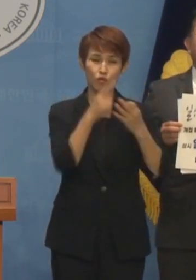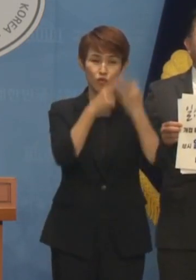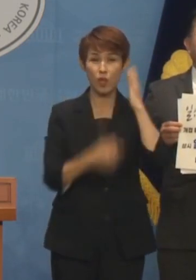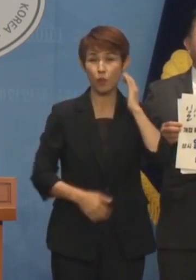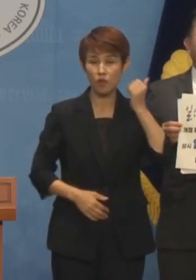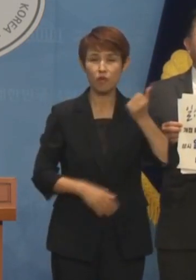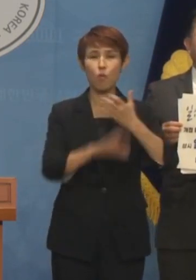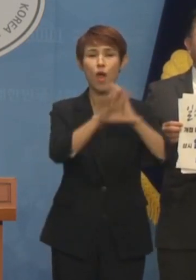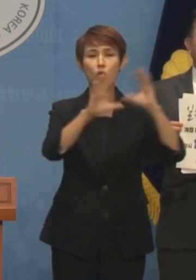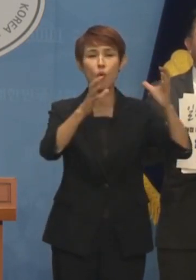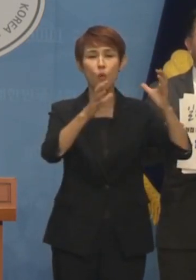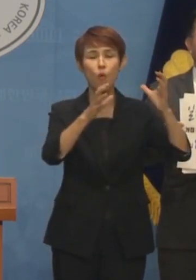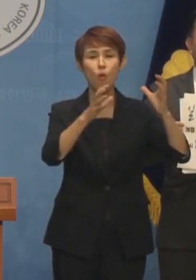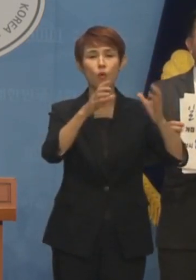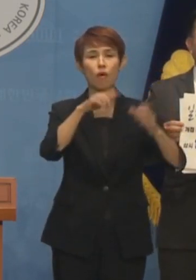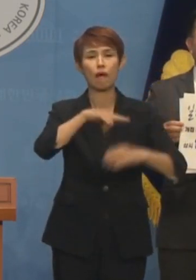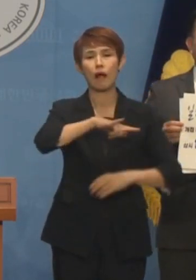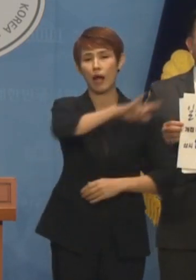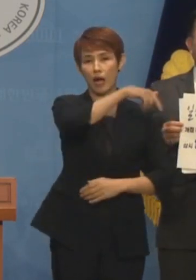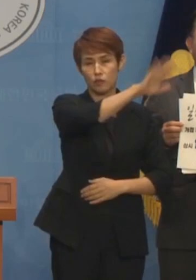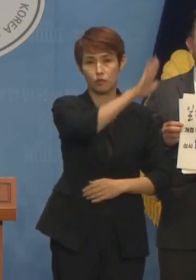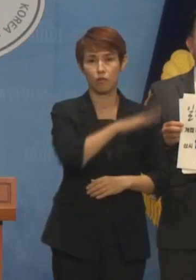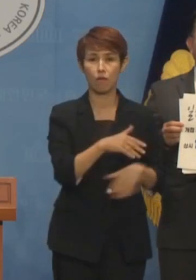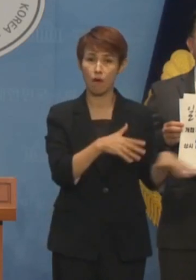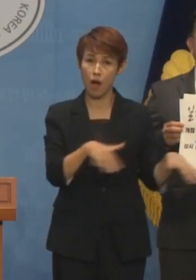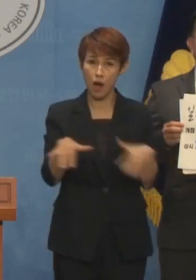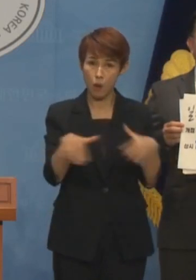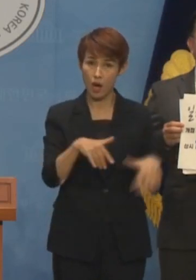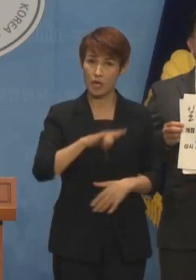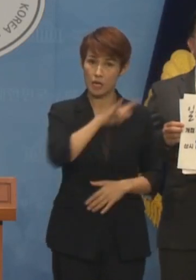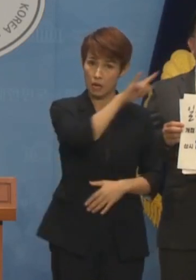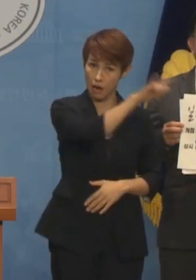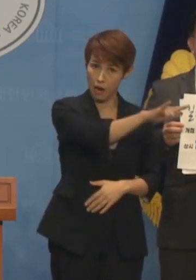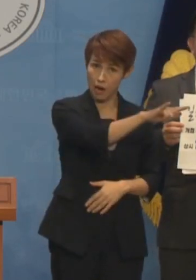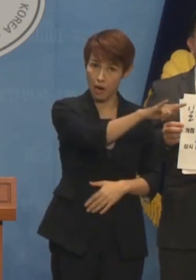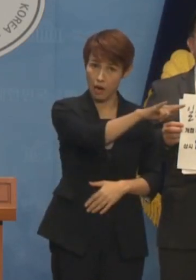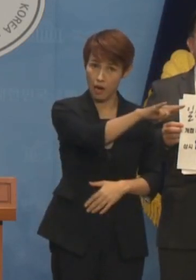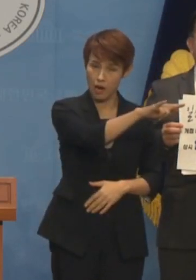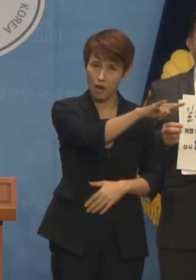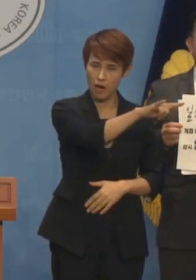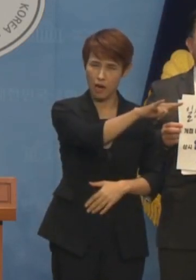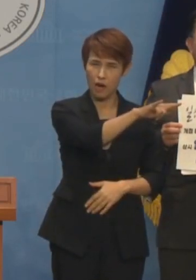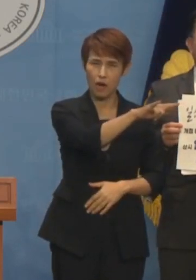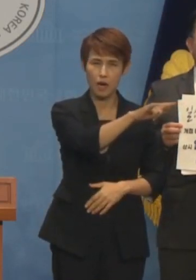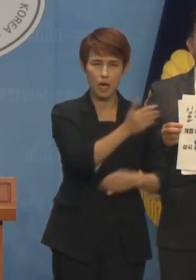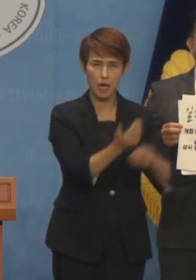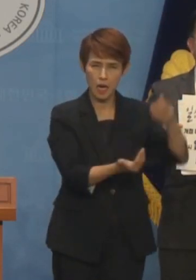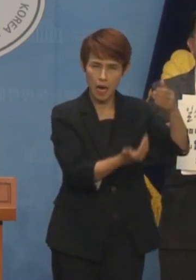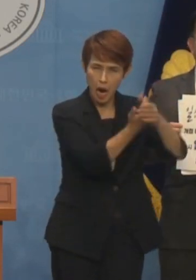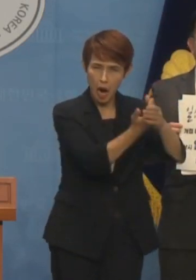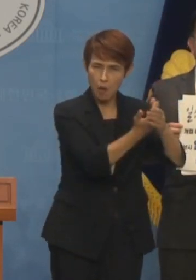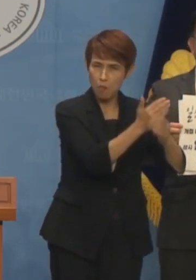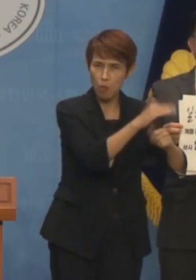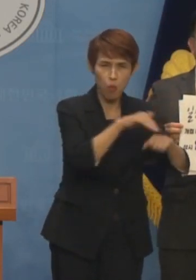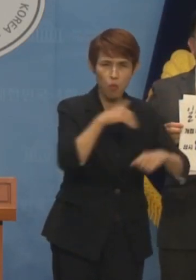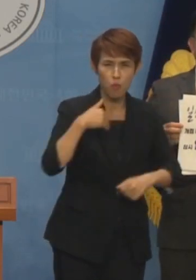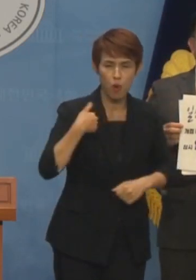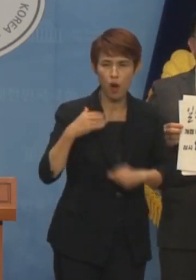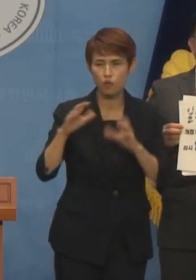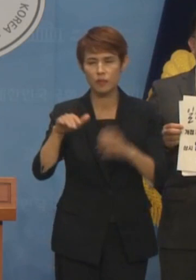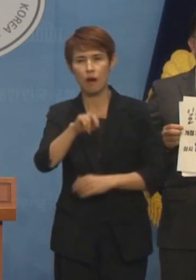해외 순방길에 나섰습니다. 이번엔 하와이를 경유한다고 합니다. 무슨 일이 벌어질지 몰라 국민들은